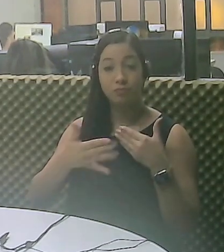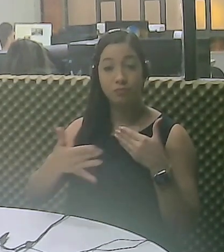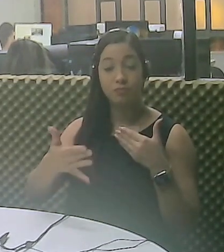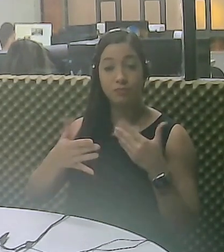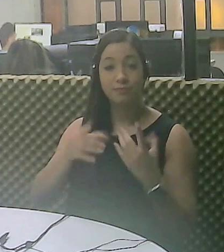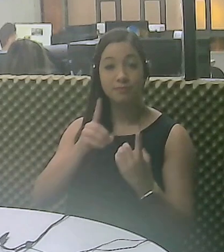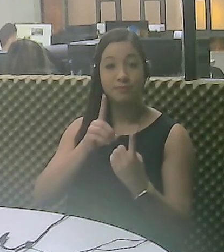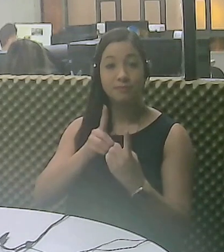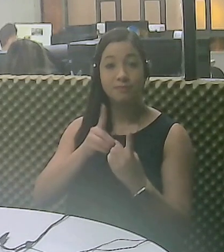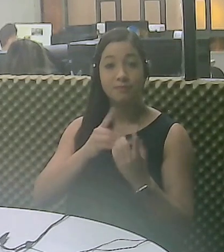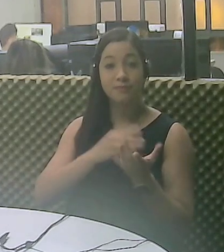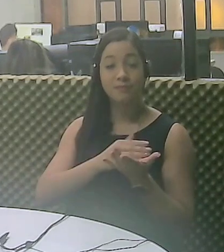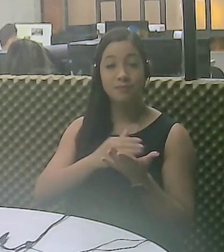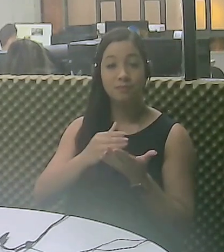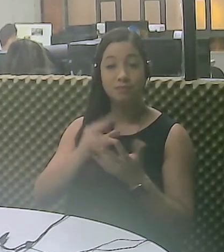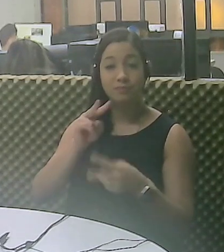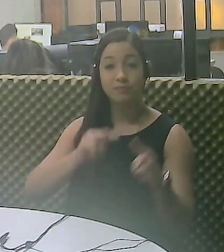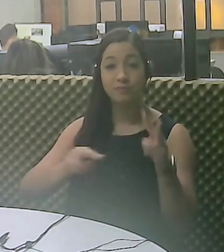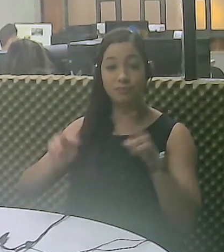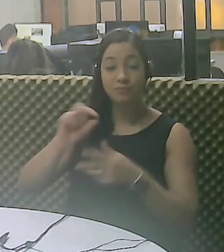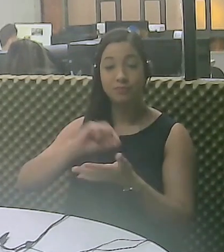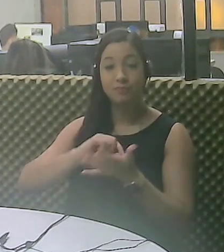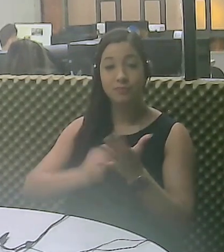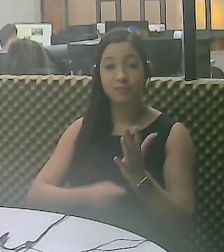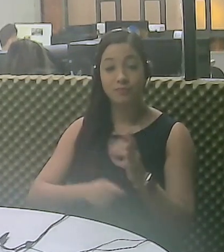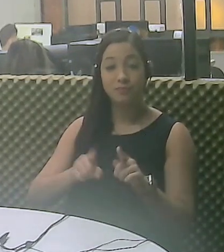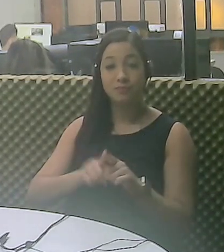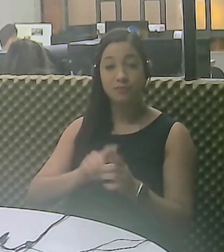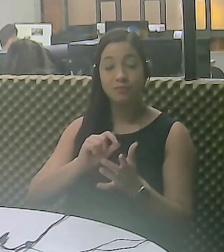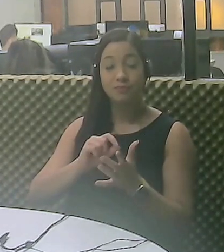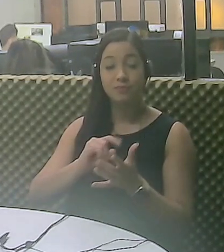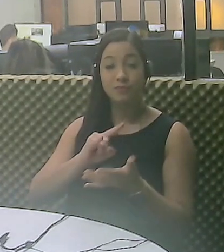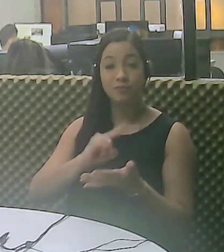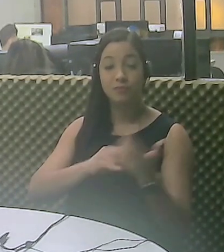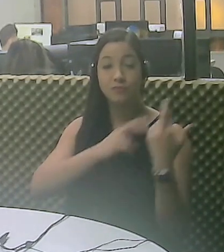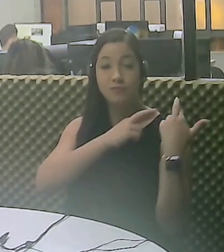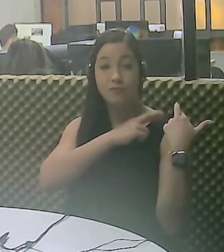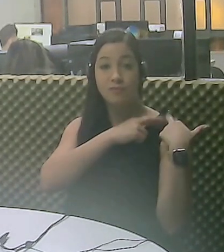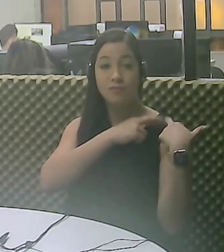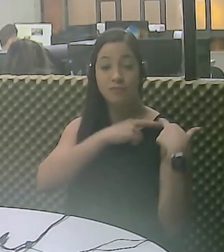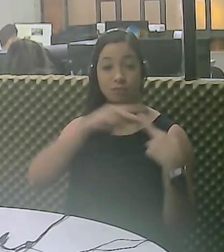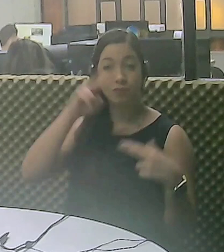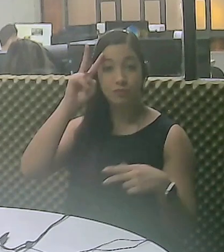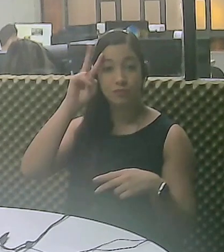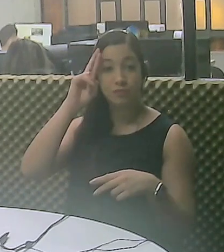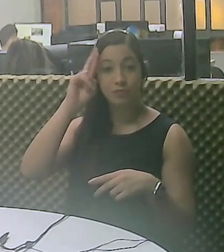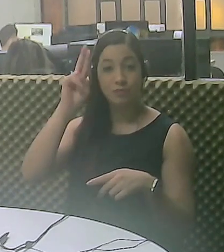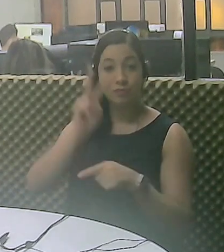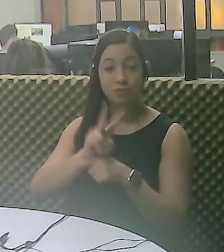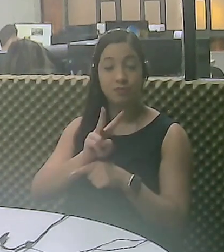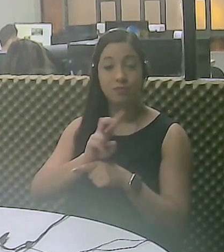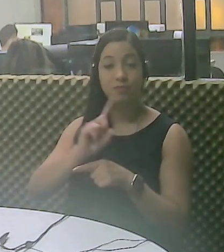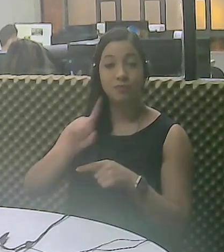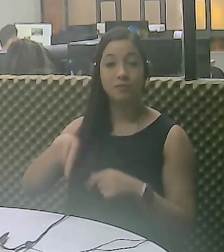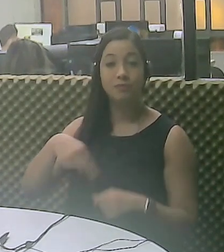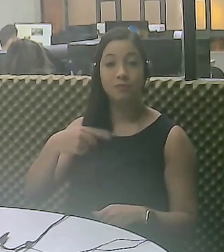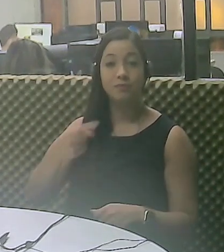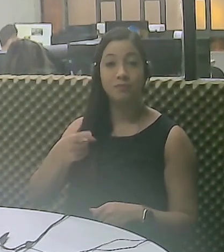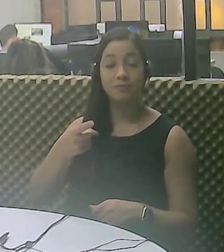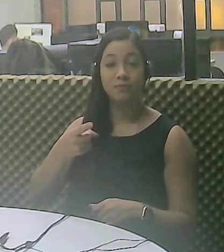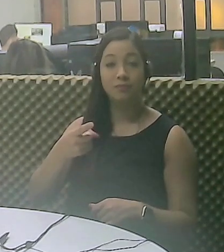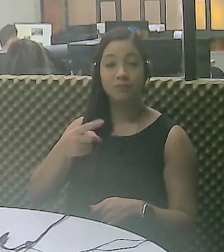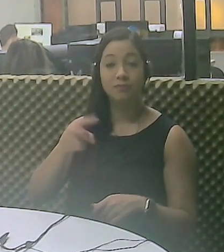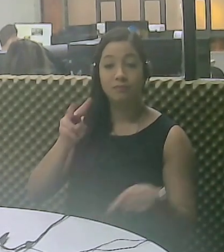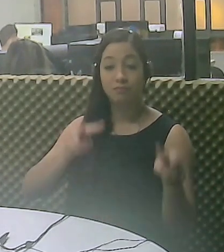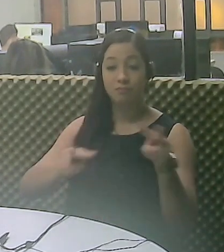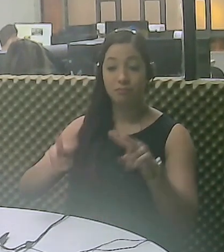Os atendimentos começam com checagem dos cadastros e a assinatura de termo de responsabilidade pelos tutores. Em seguida, os animais são